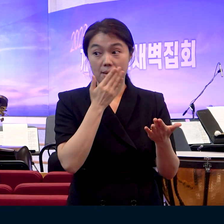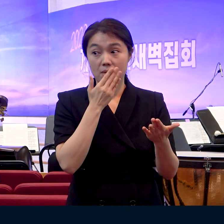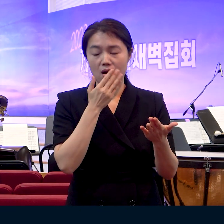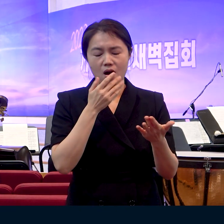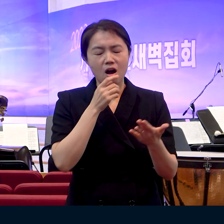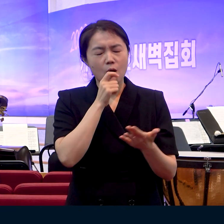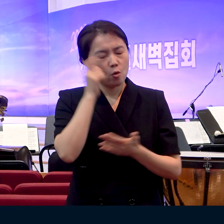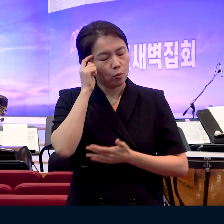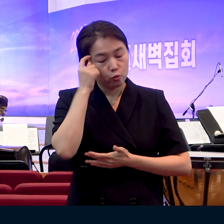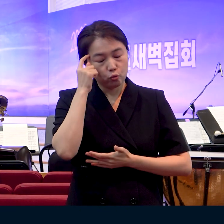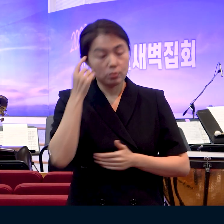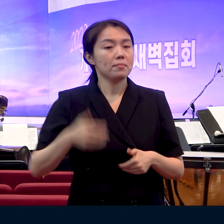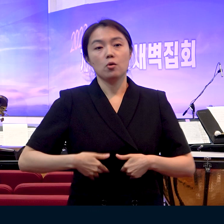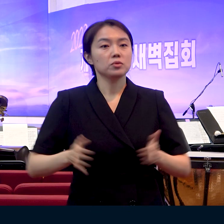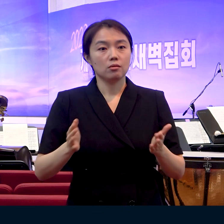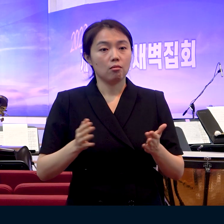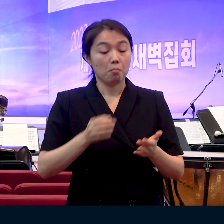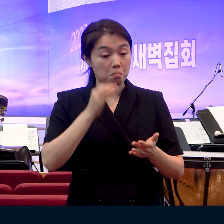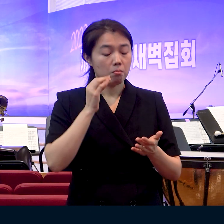그냥 바로 받을 수가 있었어요.